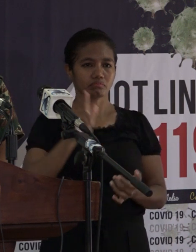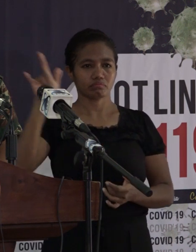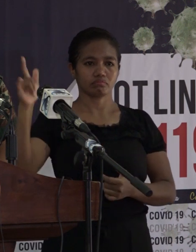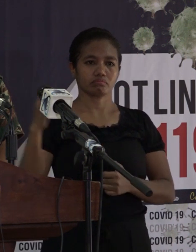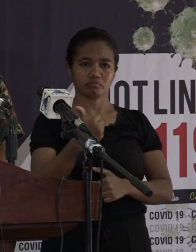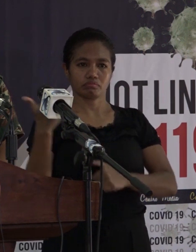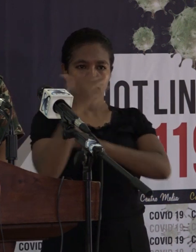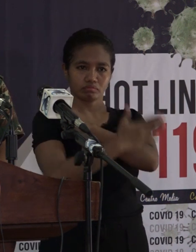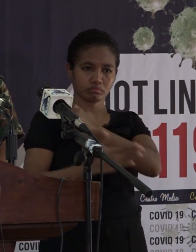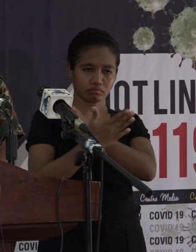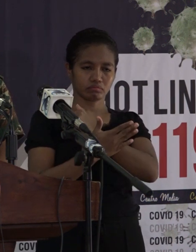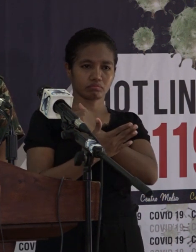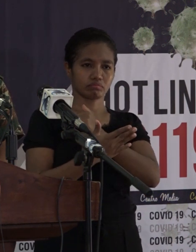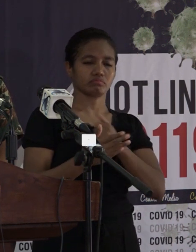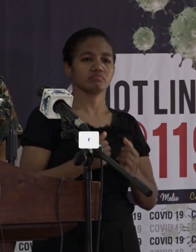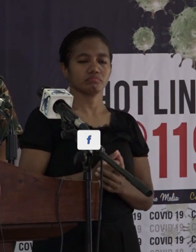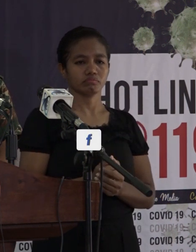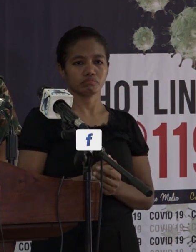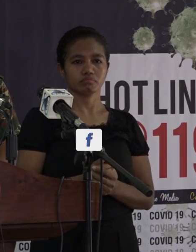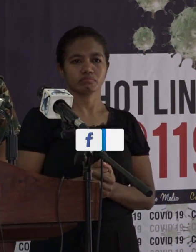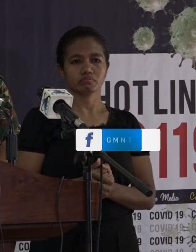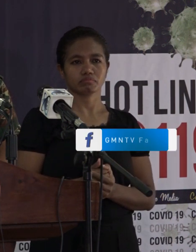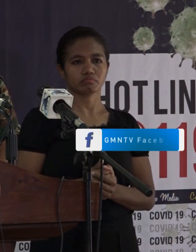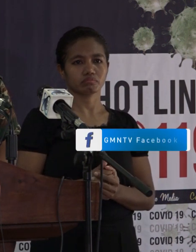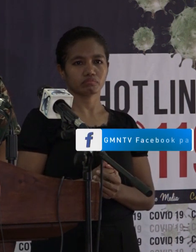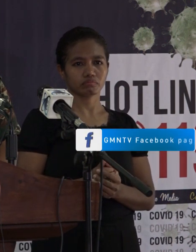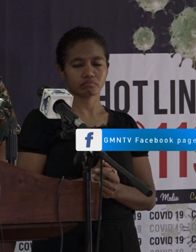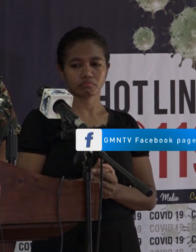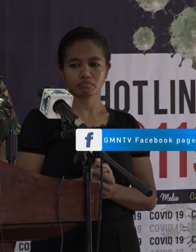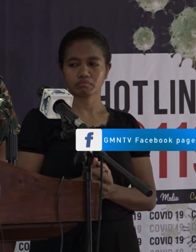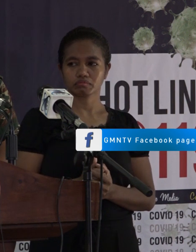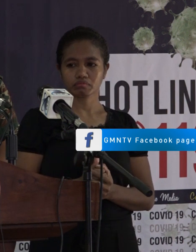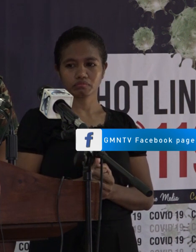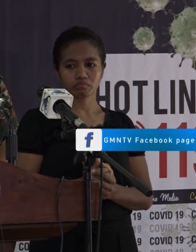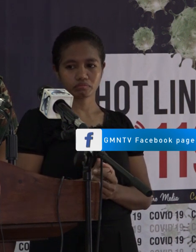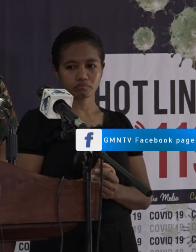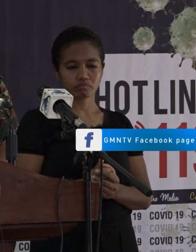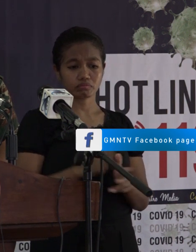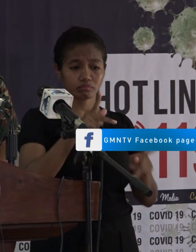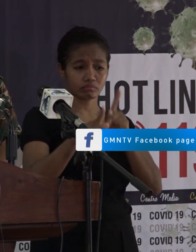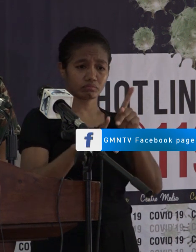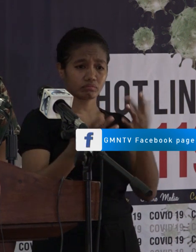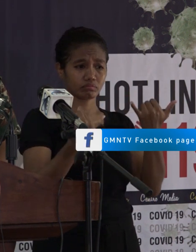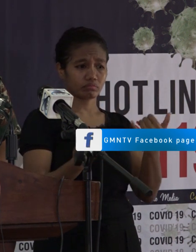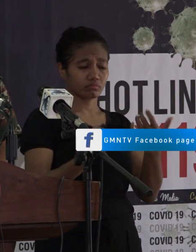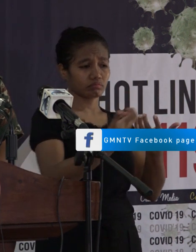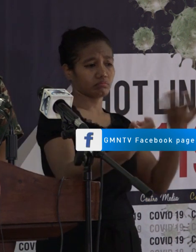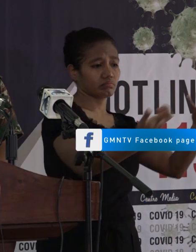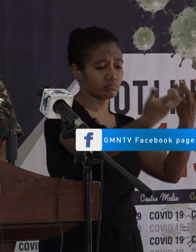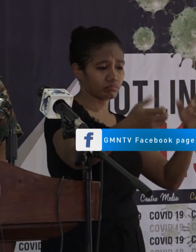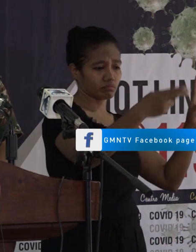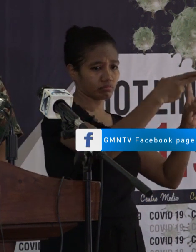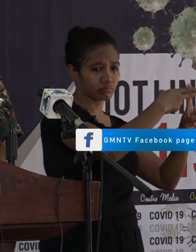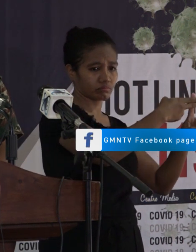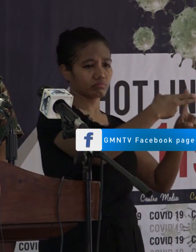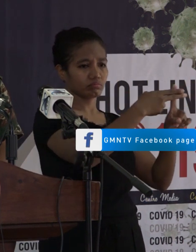rua. Ida é facilidade, a facilidade do governo, a providência, o hotel, a escola, a fatensilo. Ida